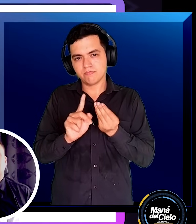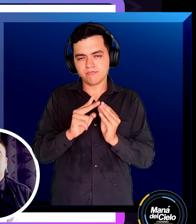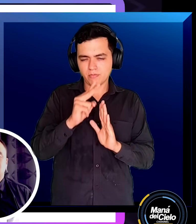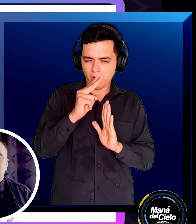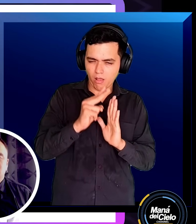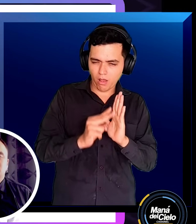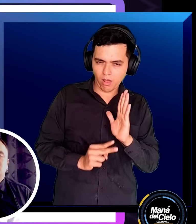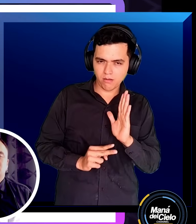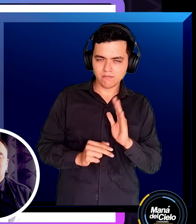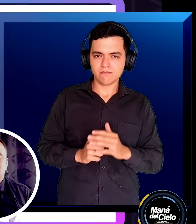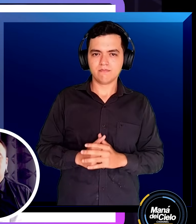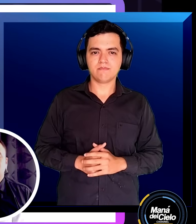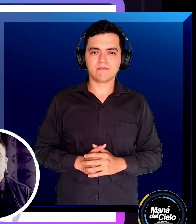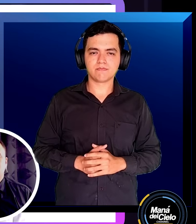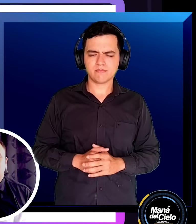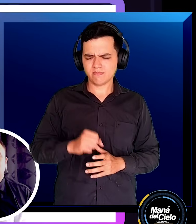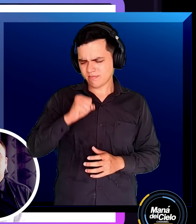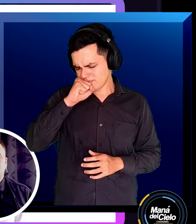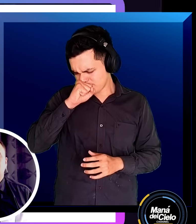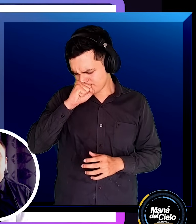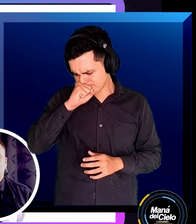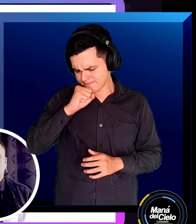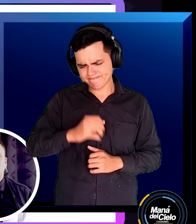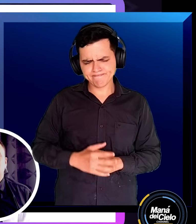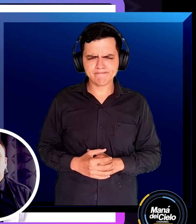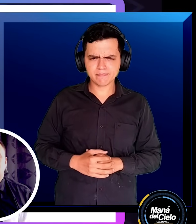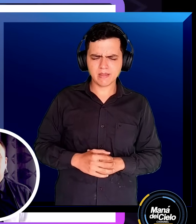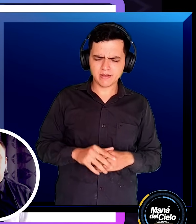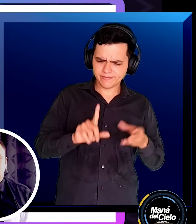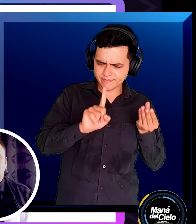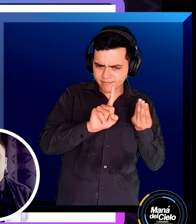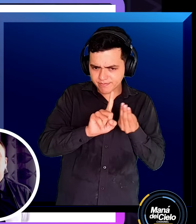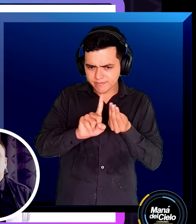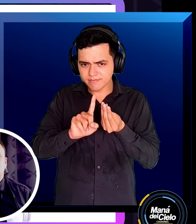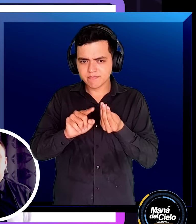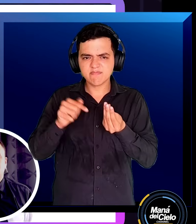muchas veces y tus discípulos?